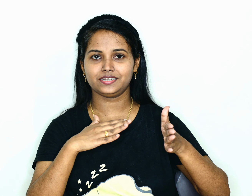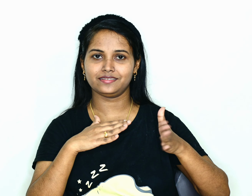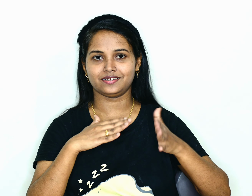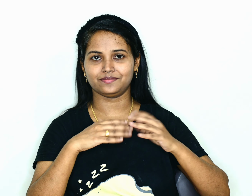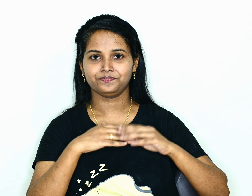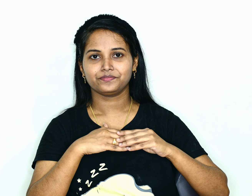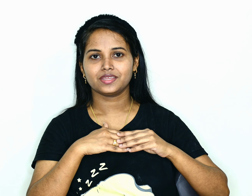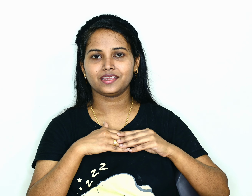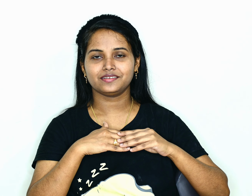11 था। एंड